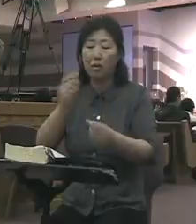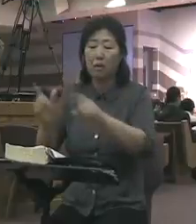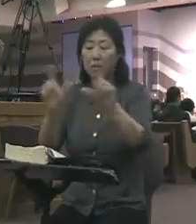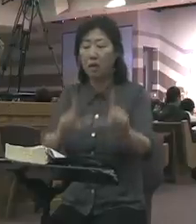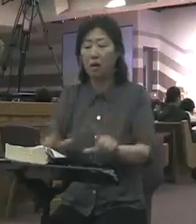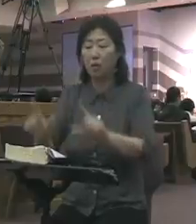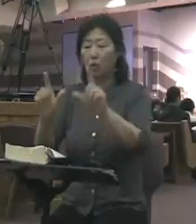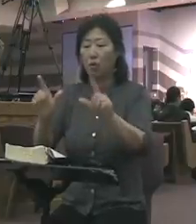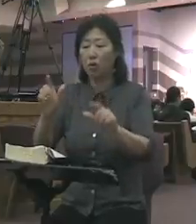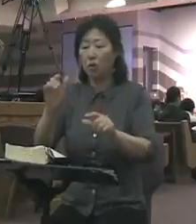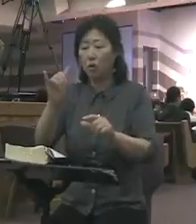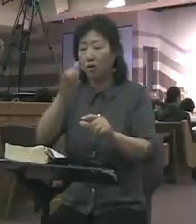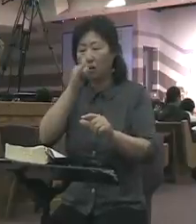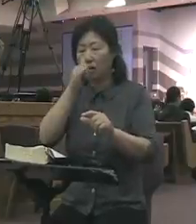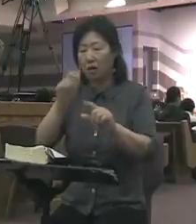않으신가요?